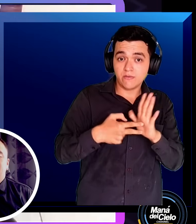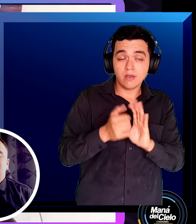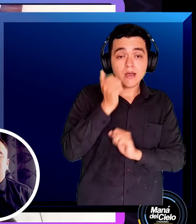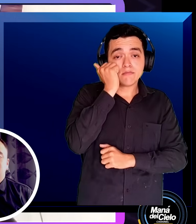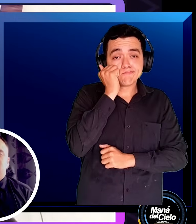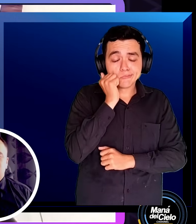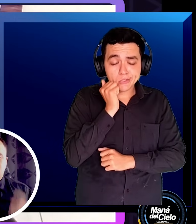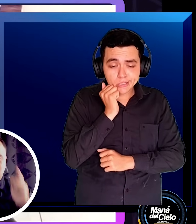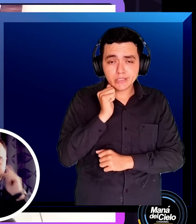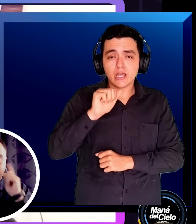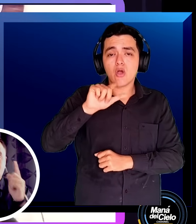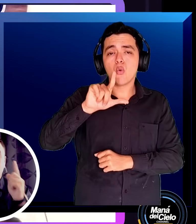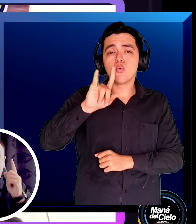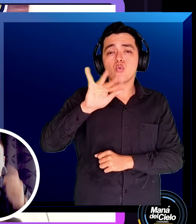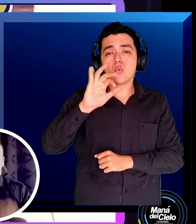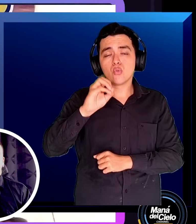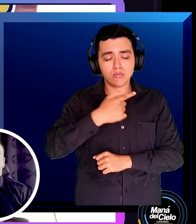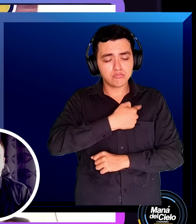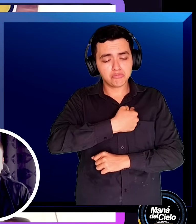Rasgad